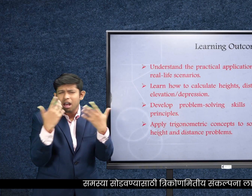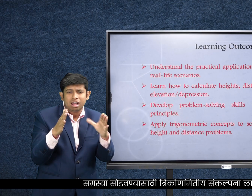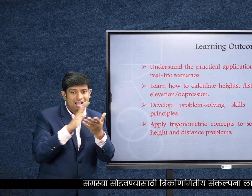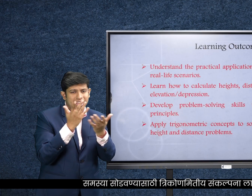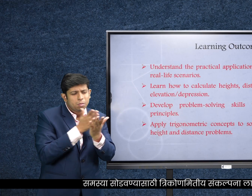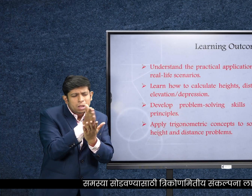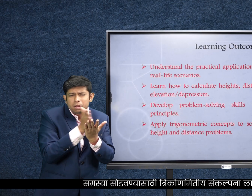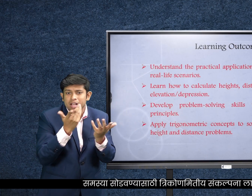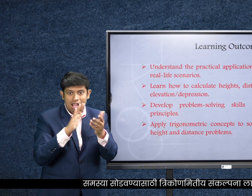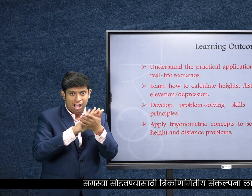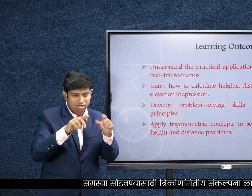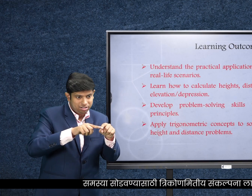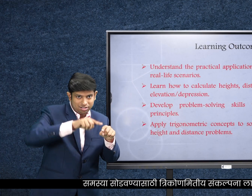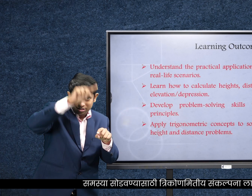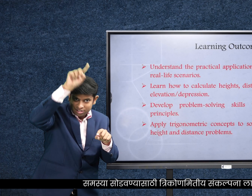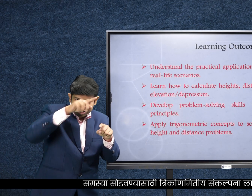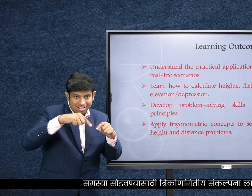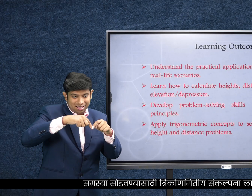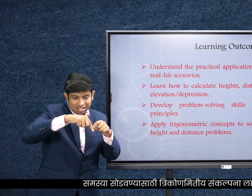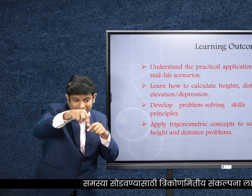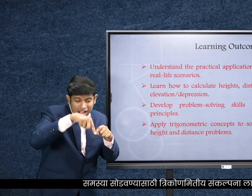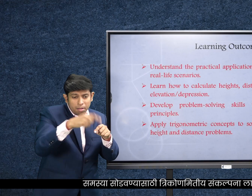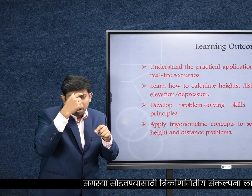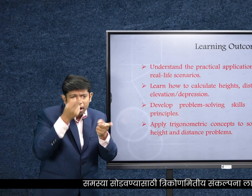समस्या सोडवण्यासाठी त्रिकोणमितीय संकल्पना लागू करा.